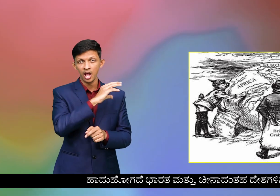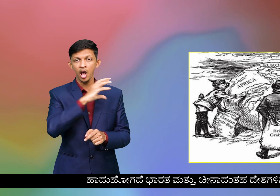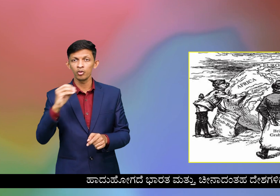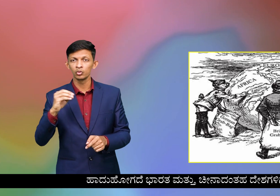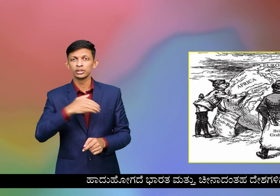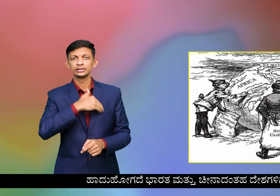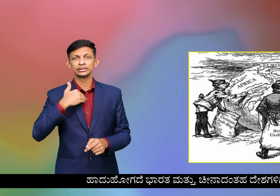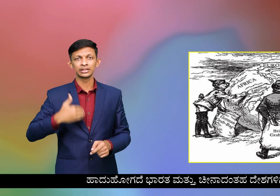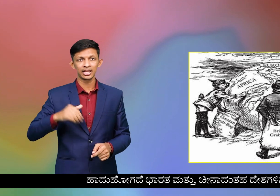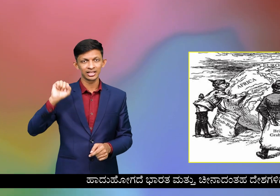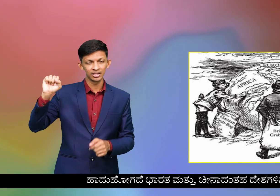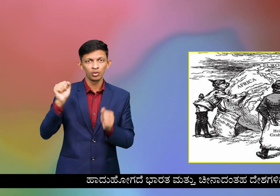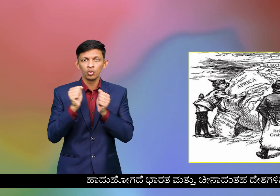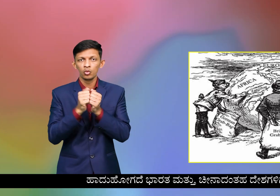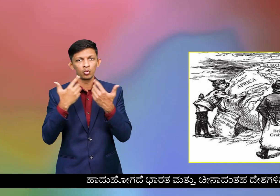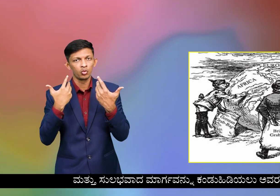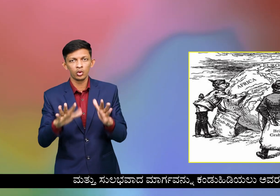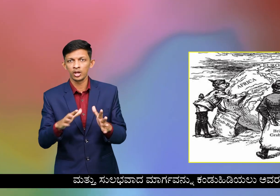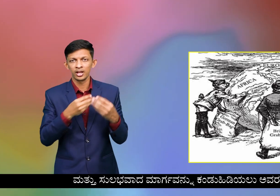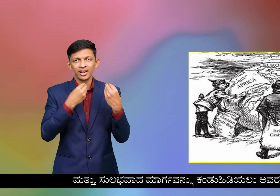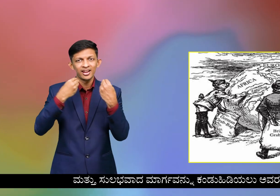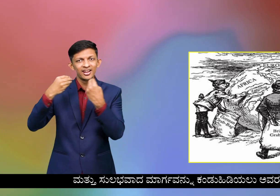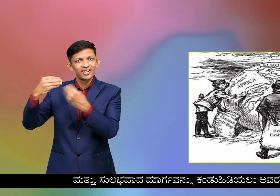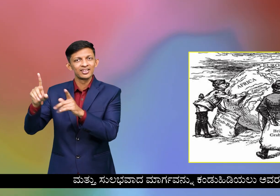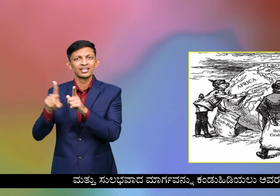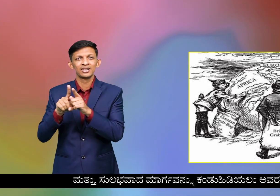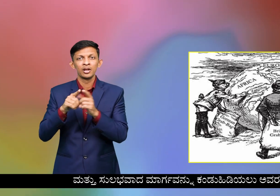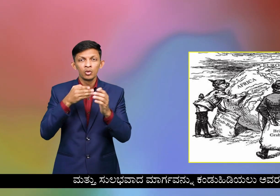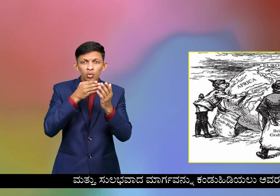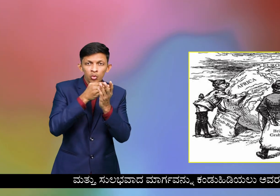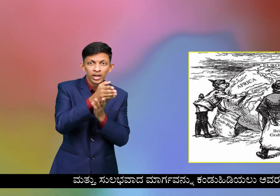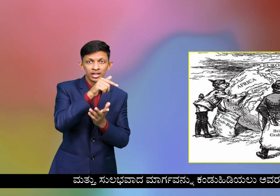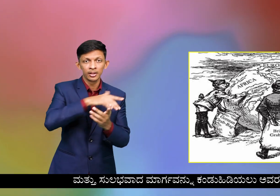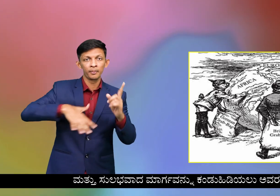ಚೀನಾದಂತಹ ದೇಶಗಳಿಗೆ ವೇಗವಾದ ಮತ್ತು ಸುಲಭವಾದ ಮಾರ್ಗವನ್ನು ಕಂಡುಹಿಡಿಯಲು